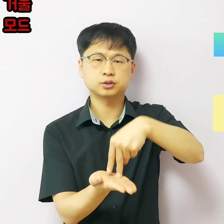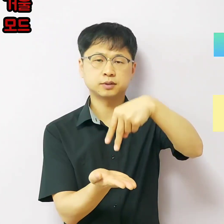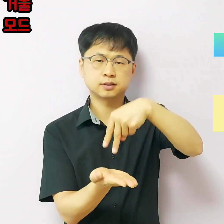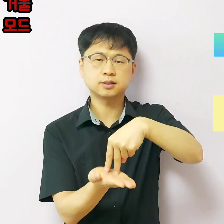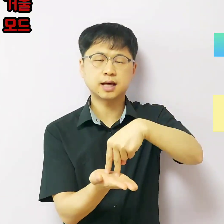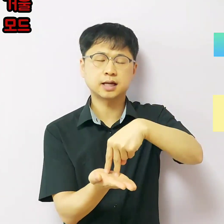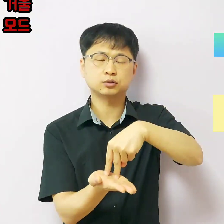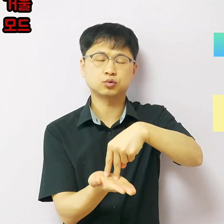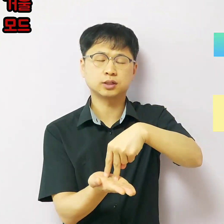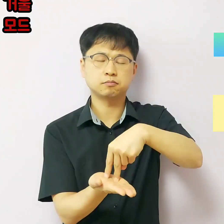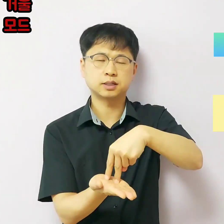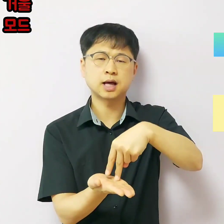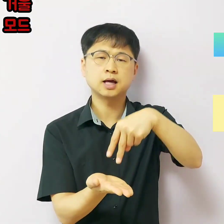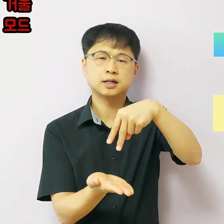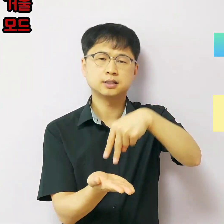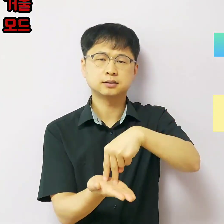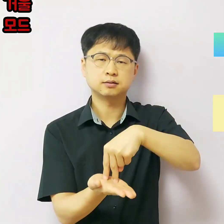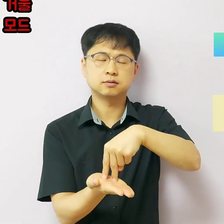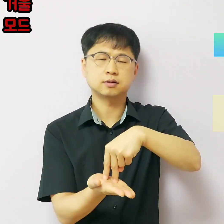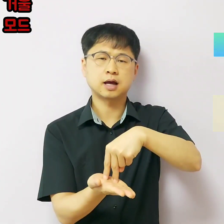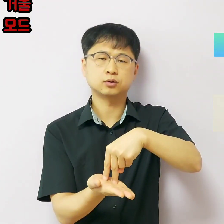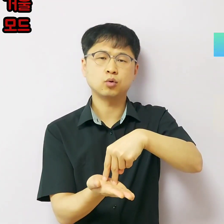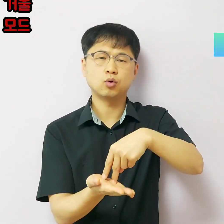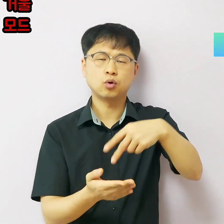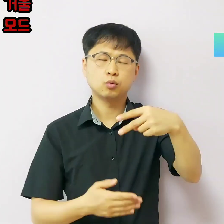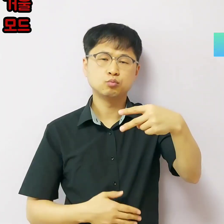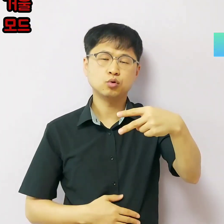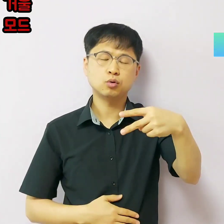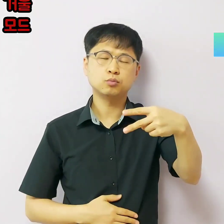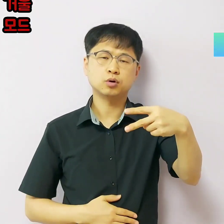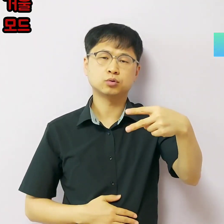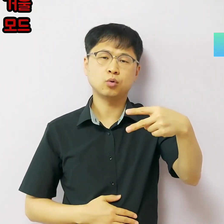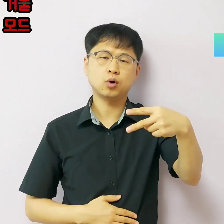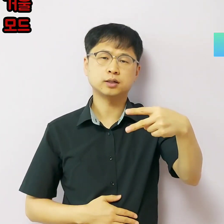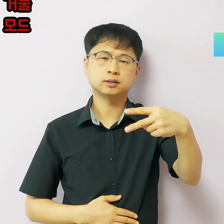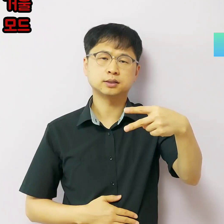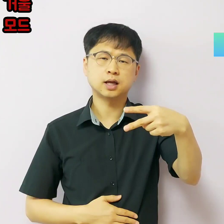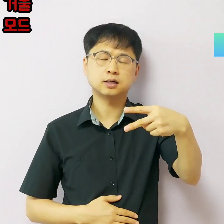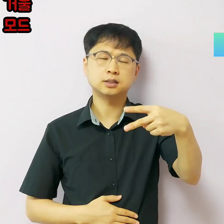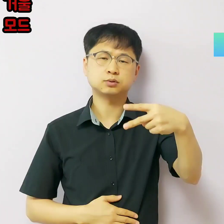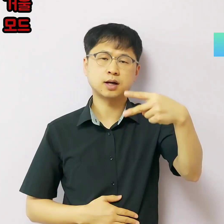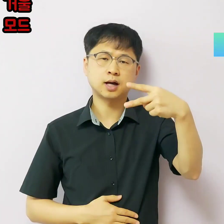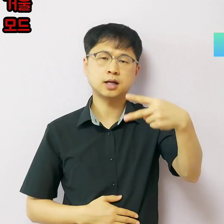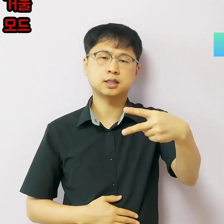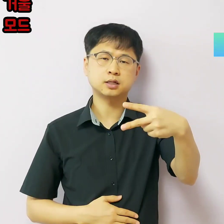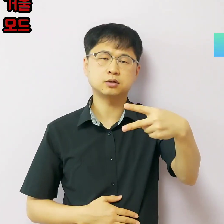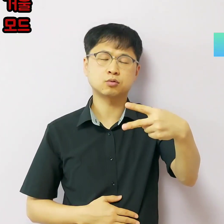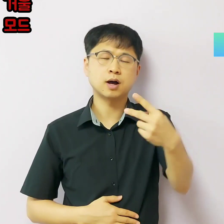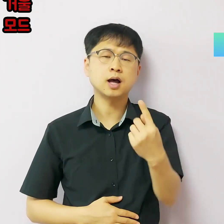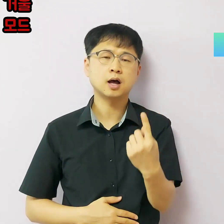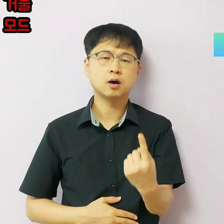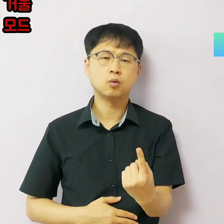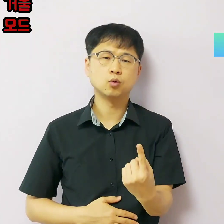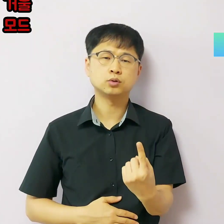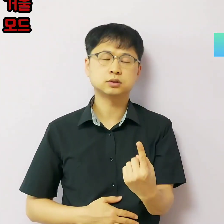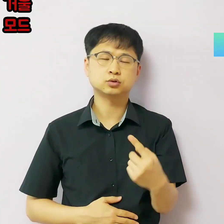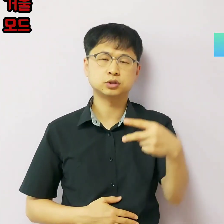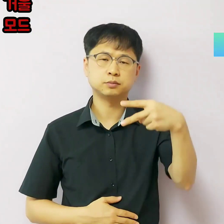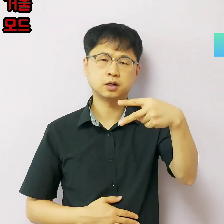세워주시면 서다라는 수어가 됩니다. 서더라도 무엇도 하는 것은 한글지와 디귿과 오를